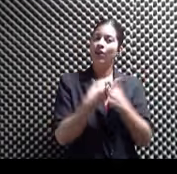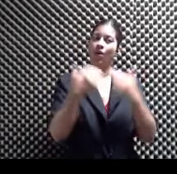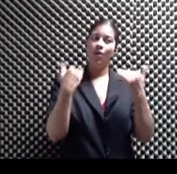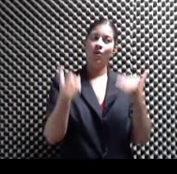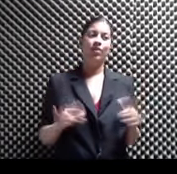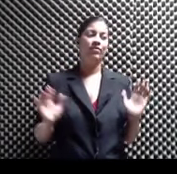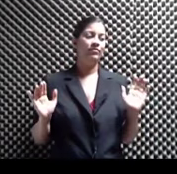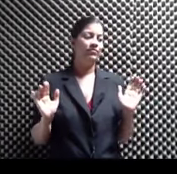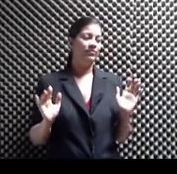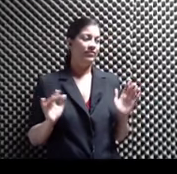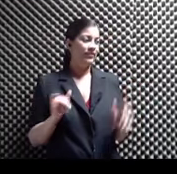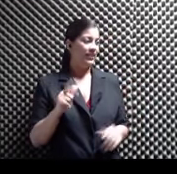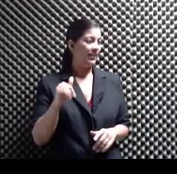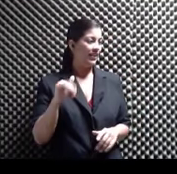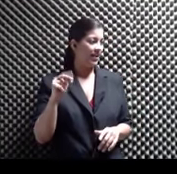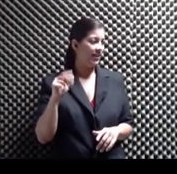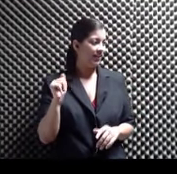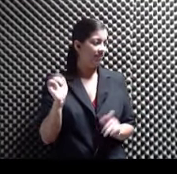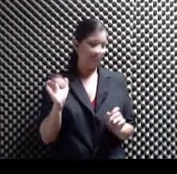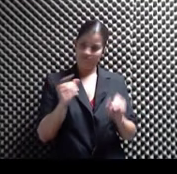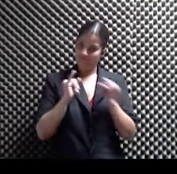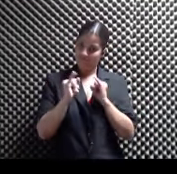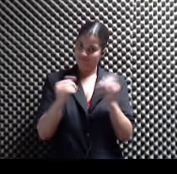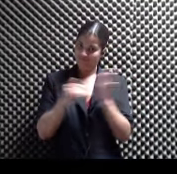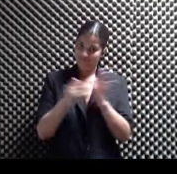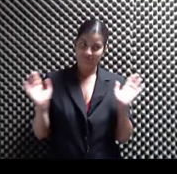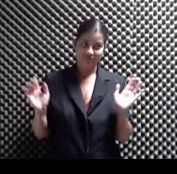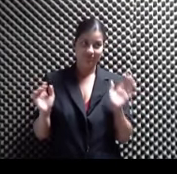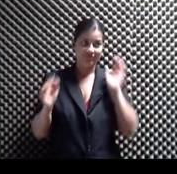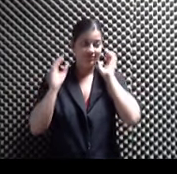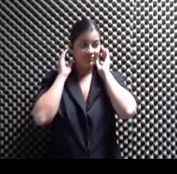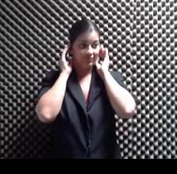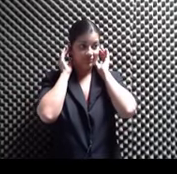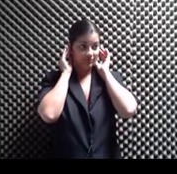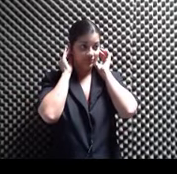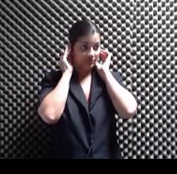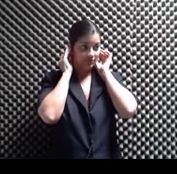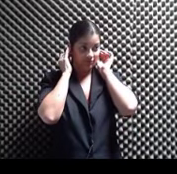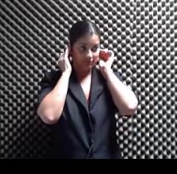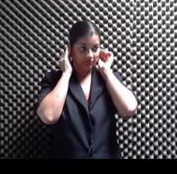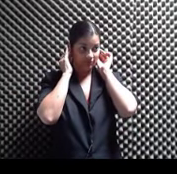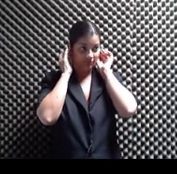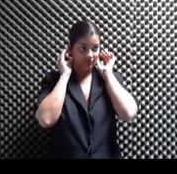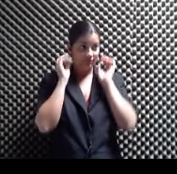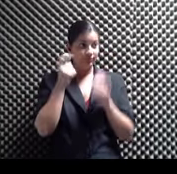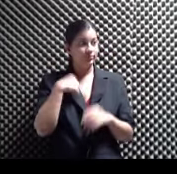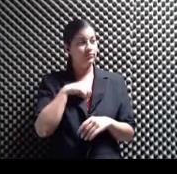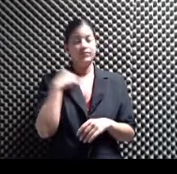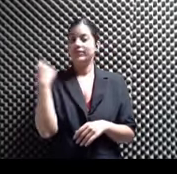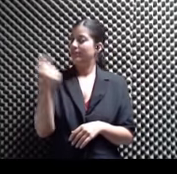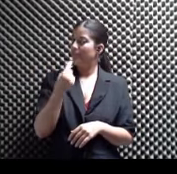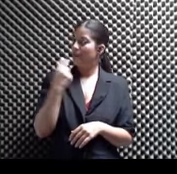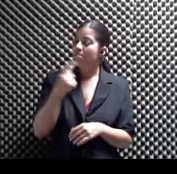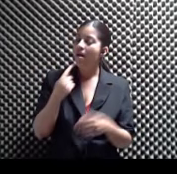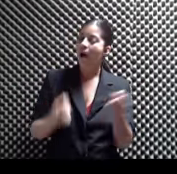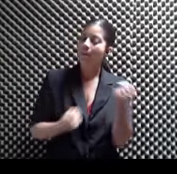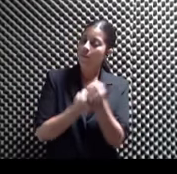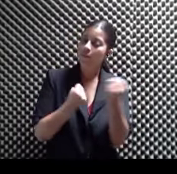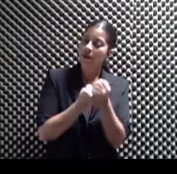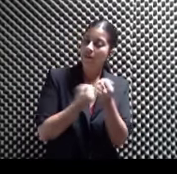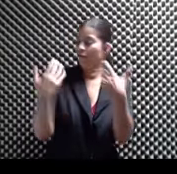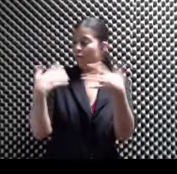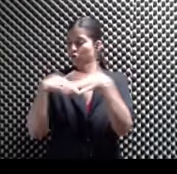repente. Nada, volvemos y la entrevistamos y qué cara. Bueno, ciertamente siempre hemos comentado, ¿no? Y apoyamos la